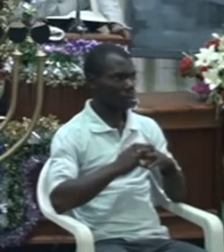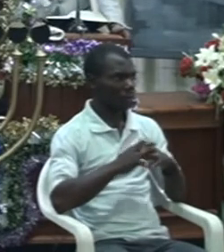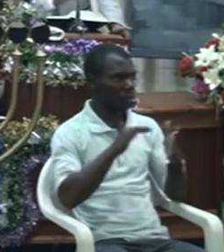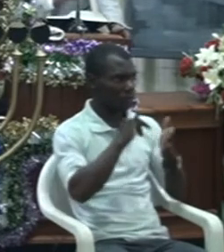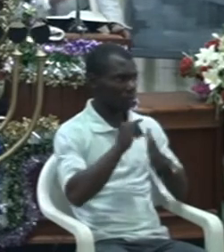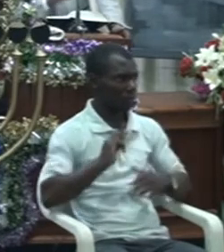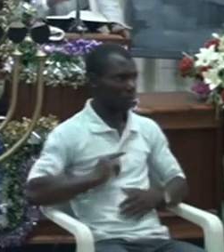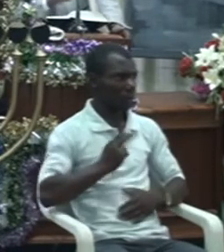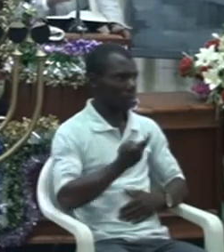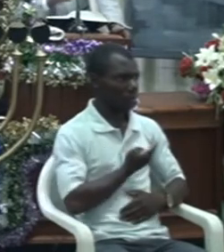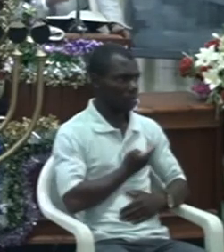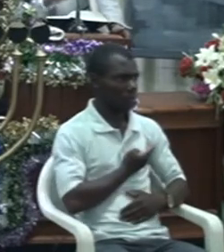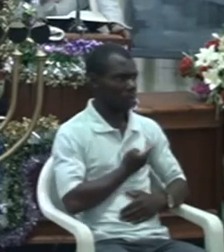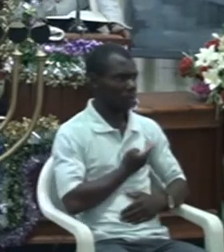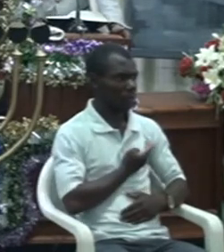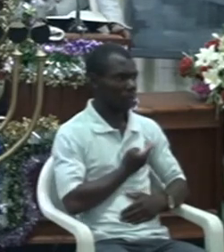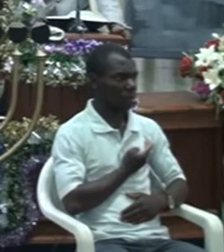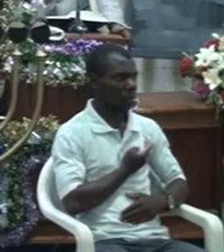C'est nous.